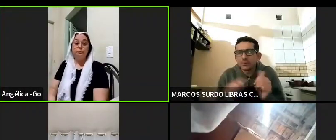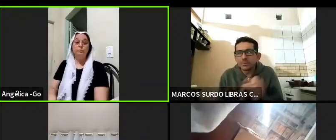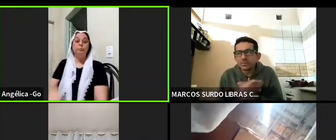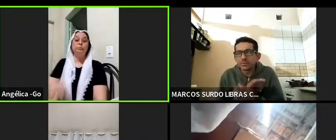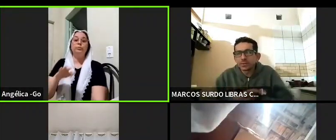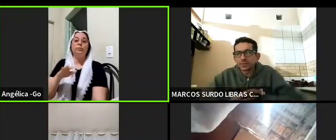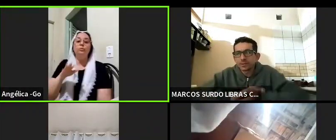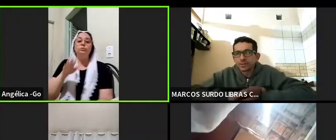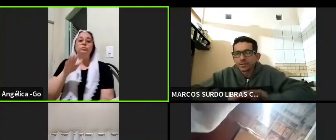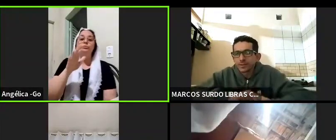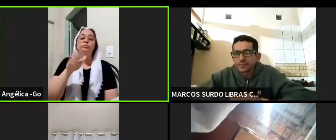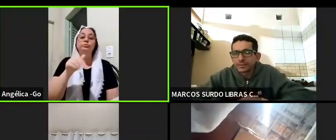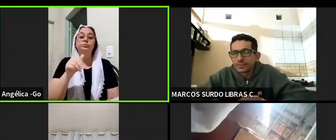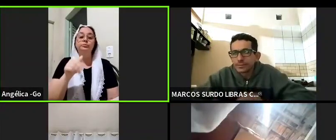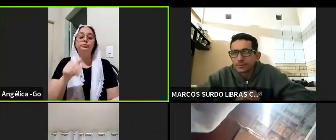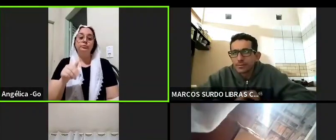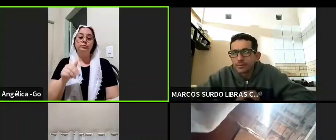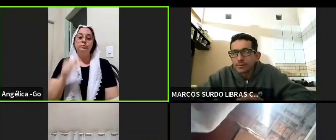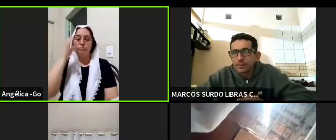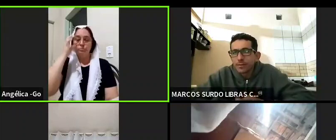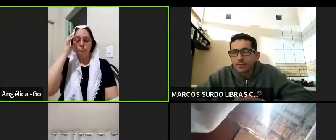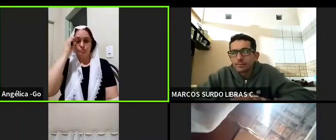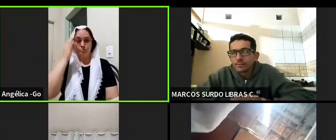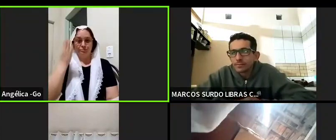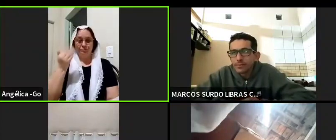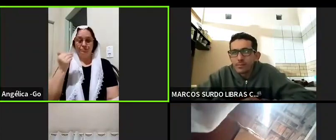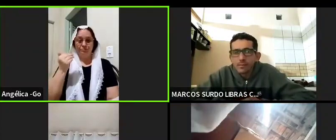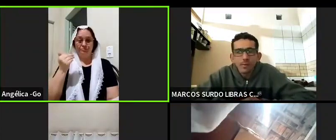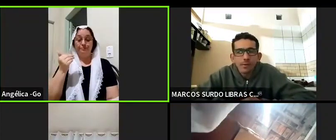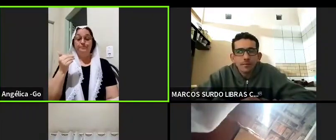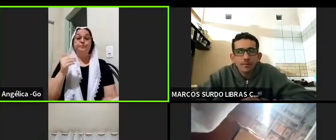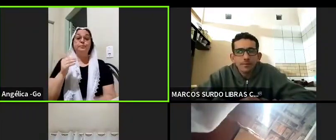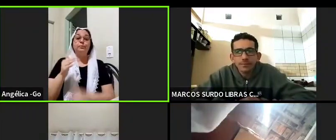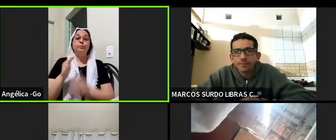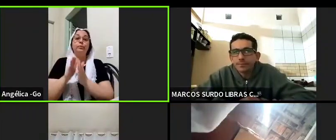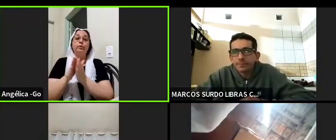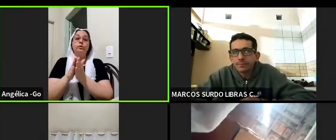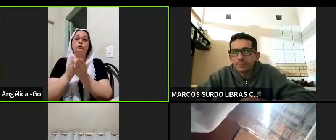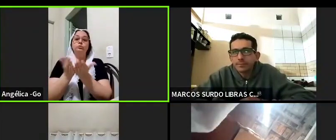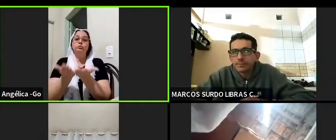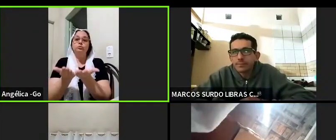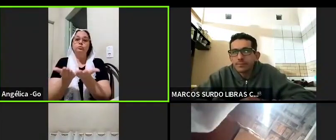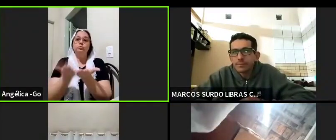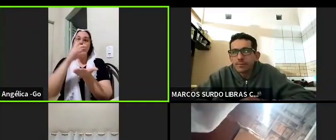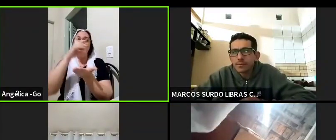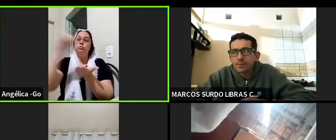Será que tinha alguém buscando uma confirmação hoje no Salmos 91?